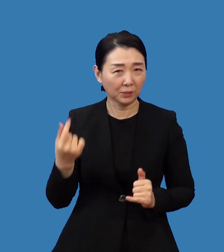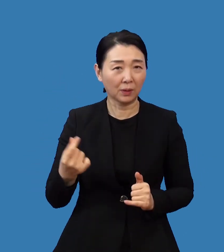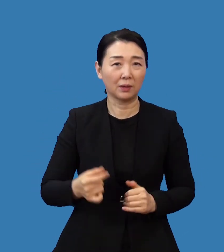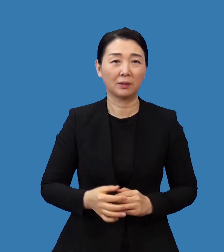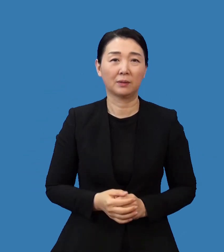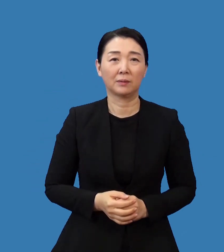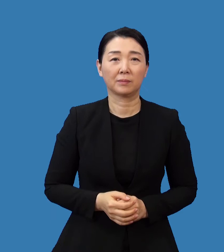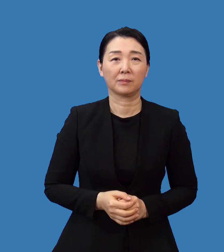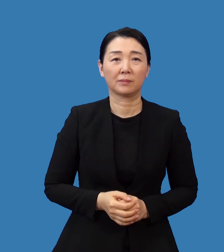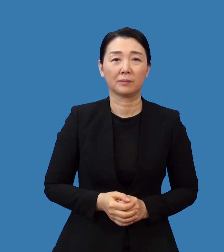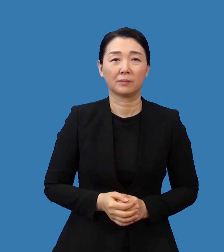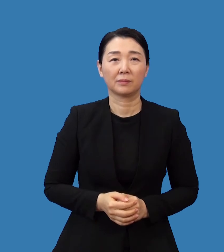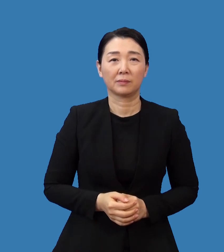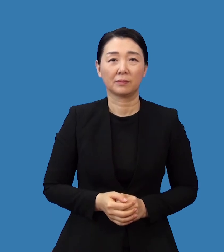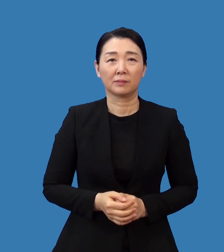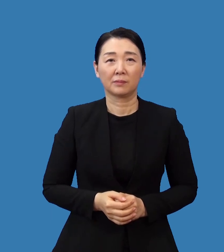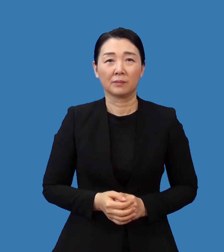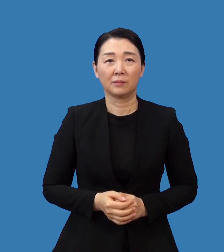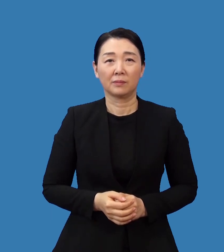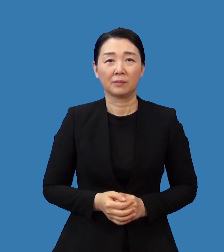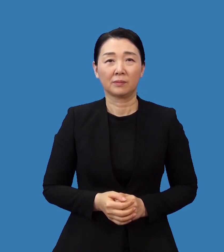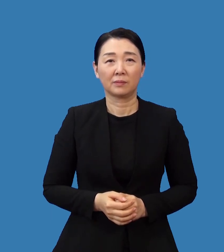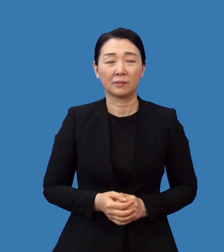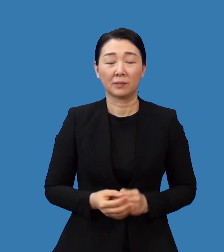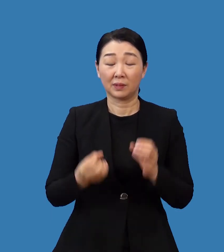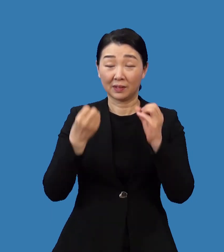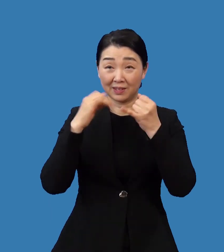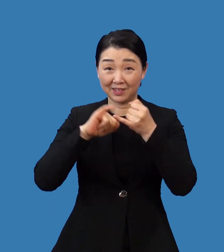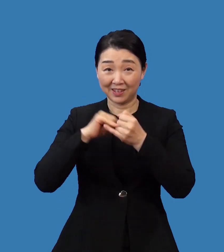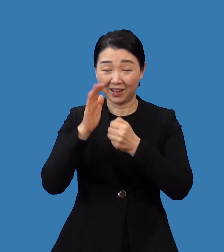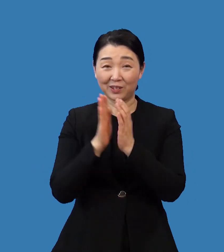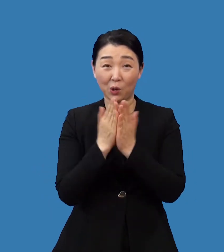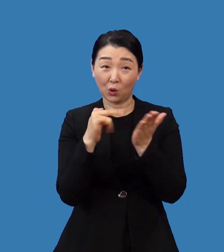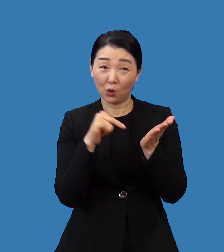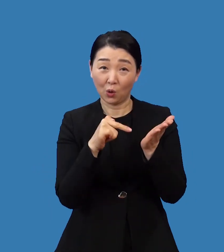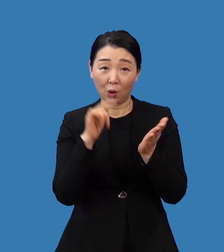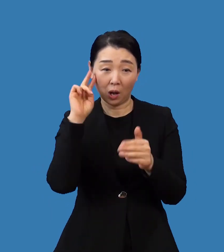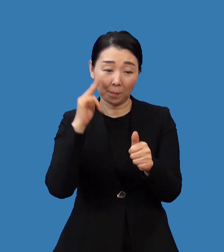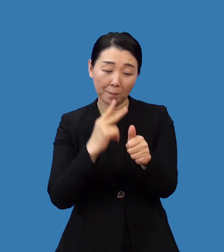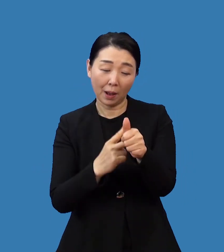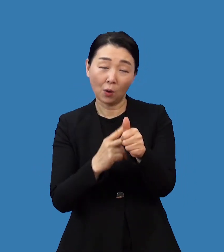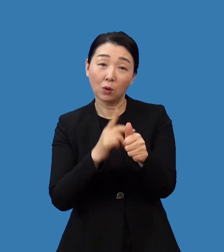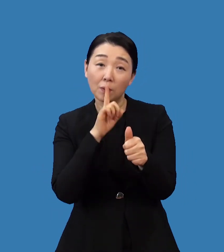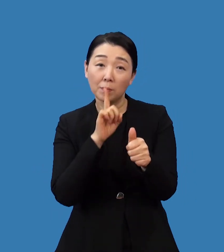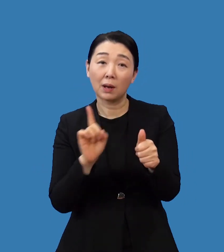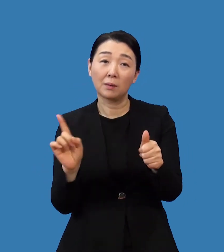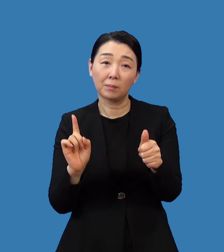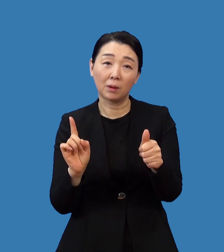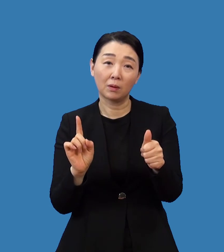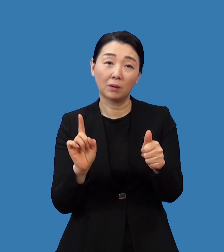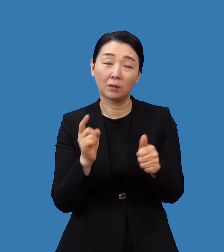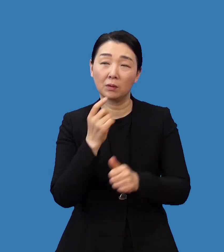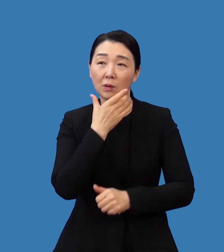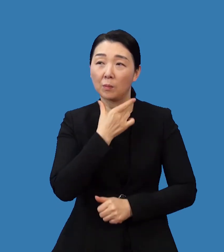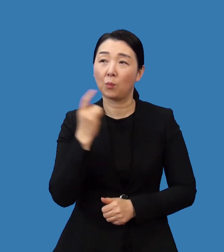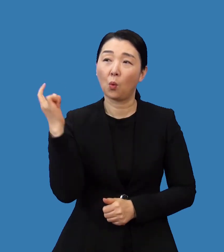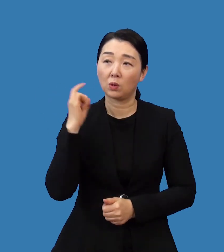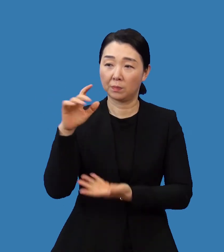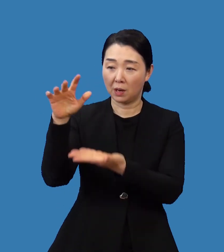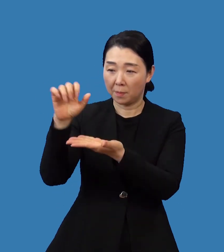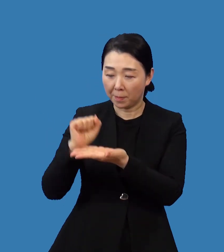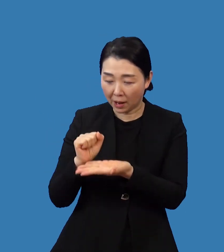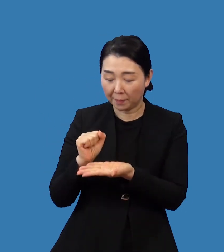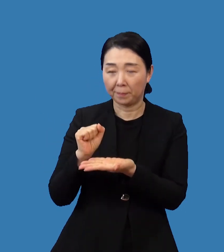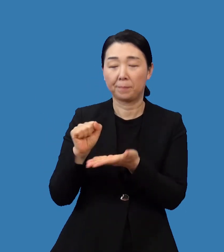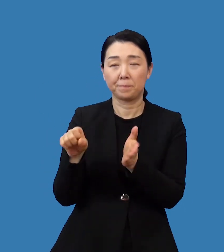거예요. 신약 성경에서도 바울 사도는 이 복음을 받은 다음에 이런 고백을